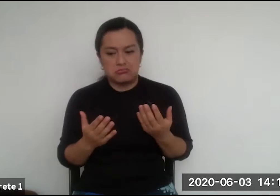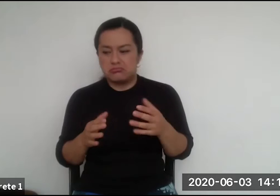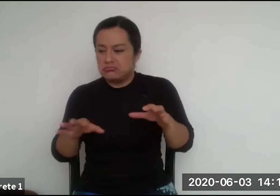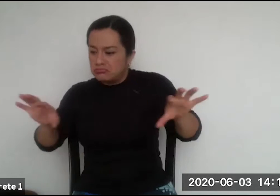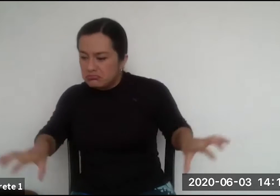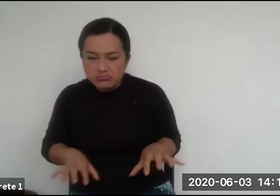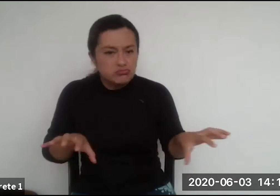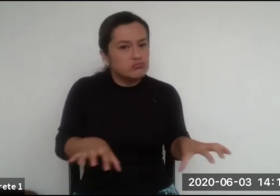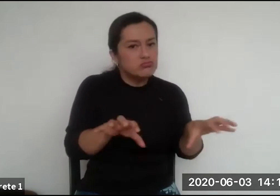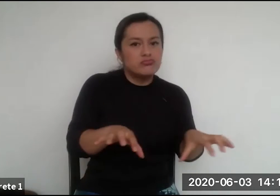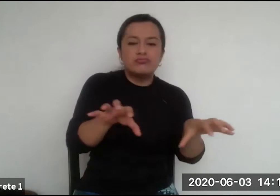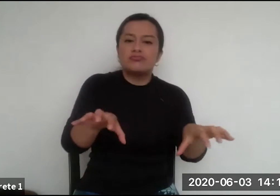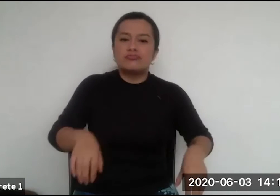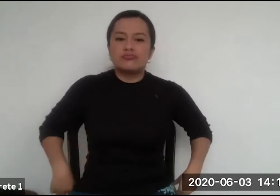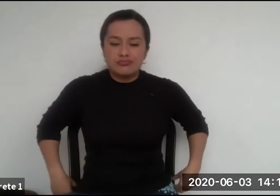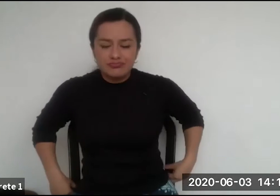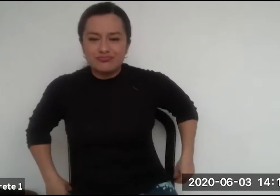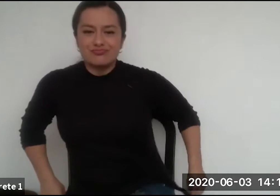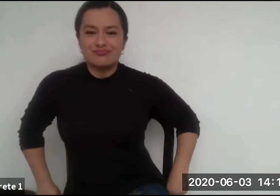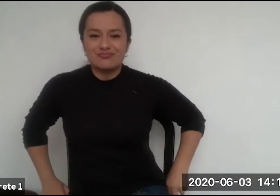cosas, ¿no?